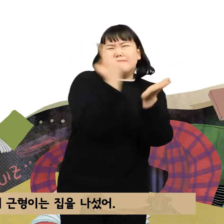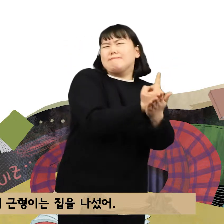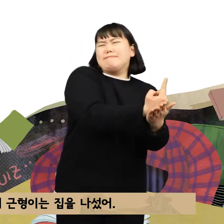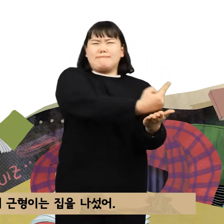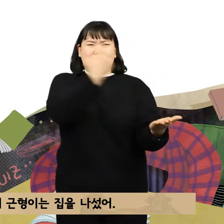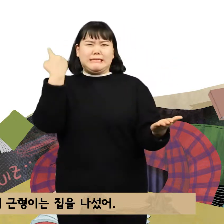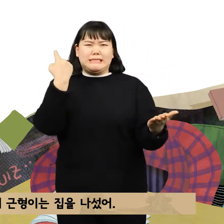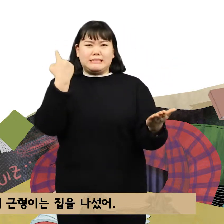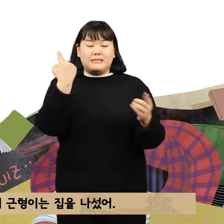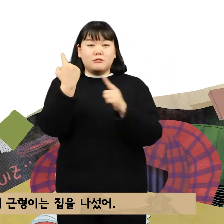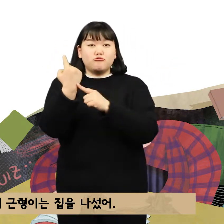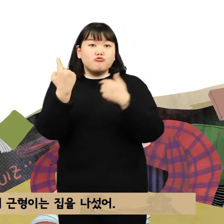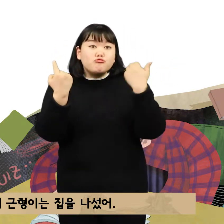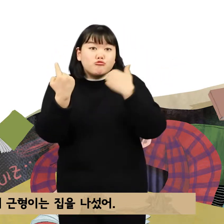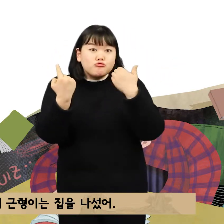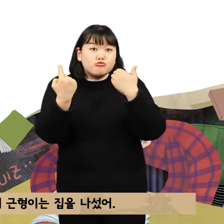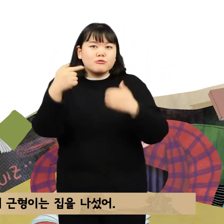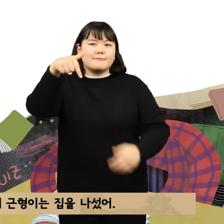집을 나섰어.